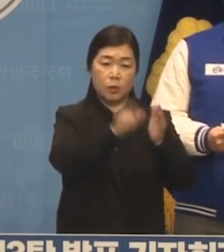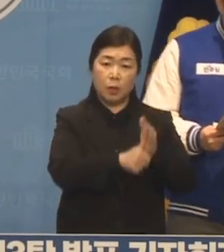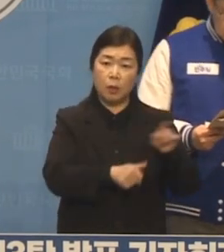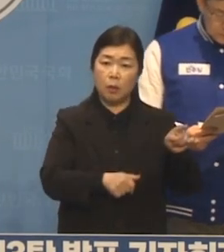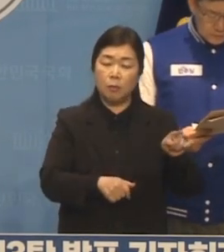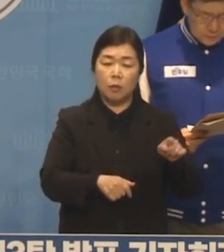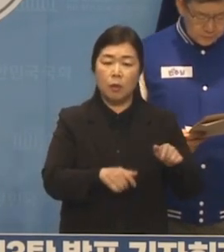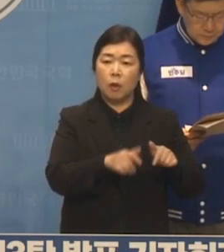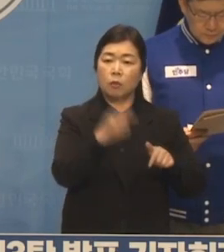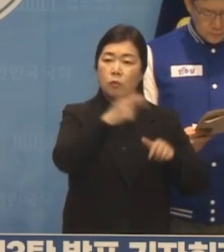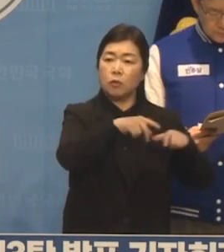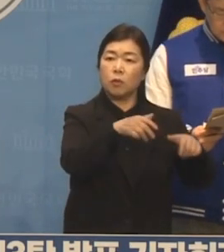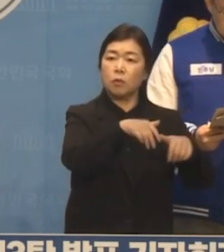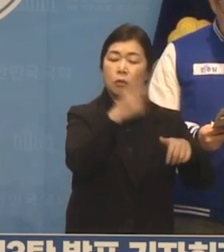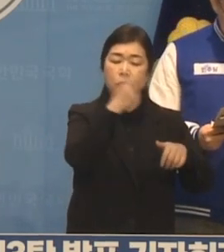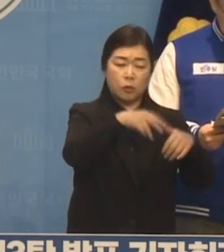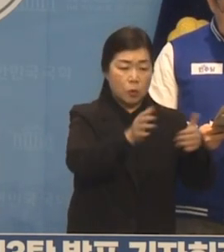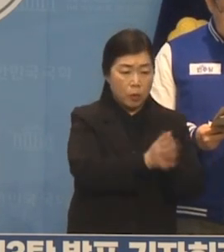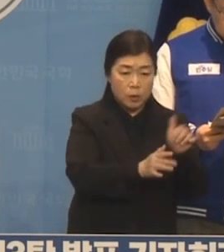모 국정원장이